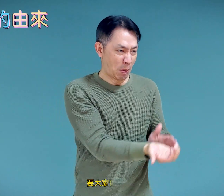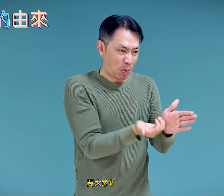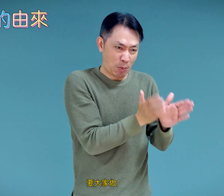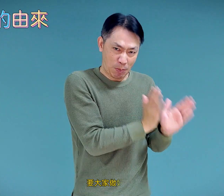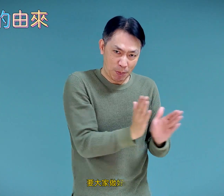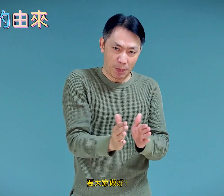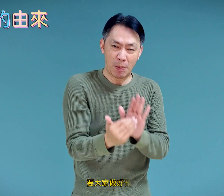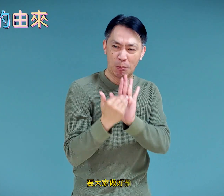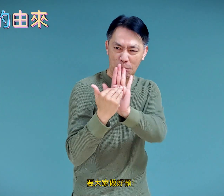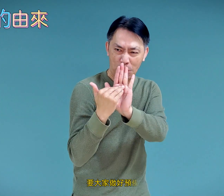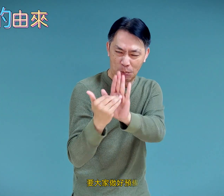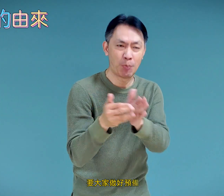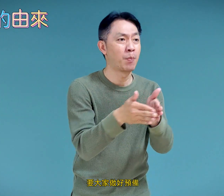要大家做好预备。